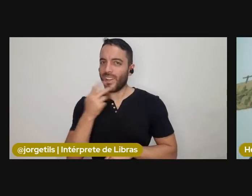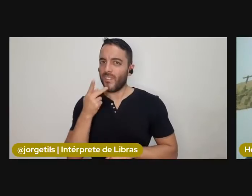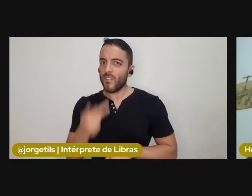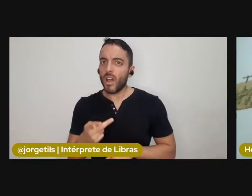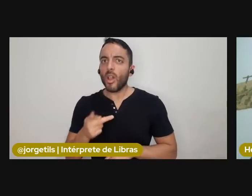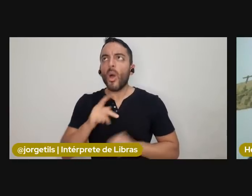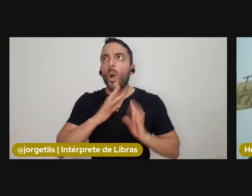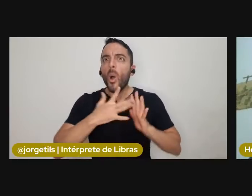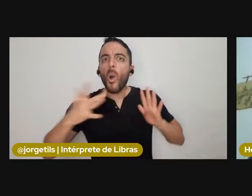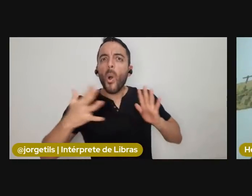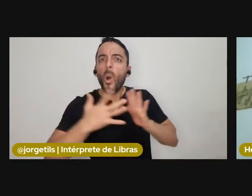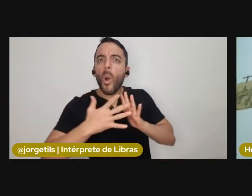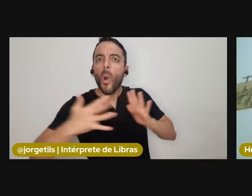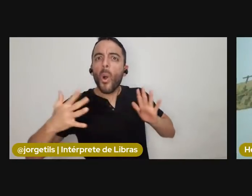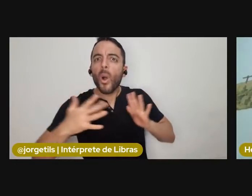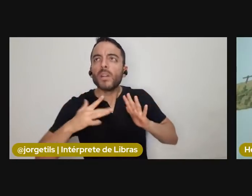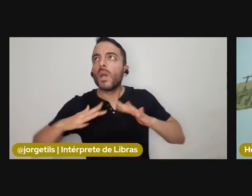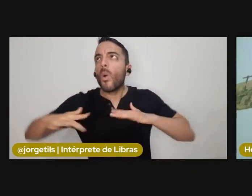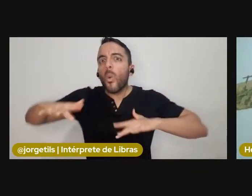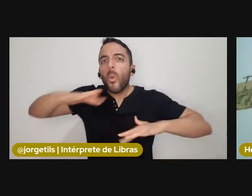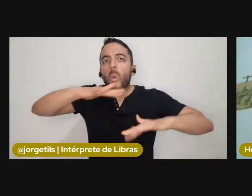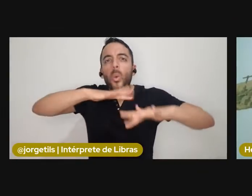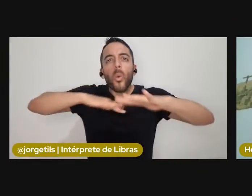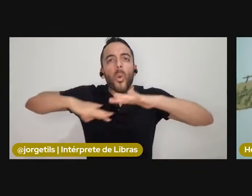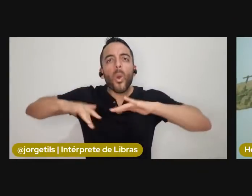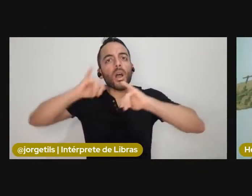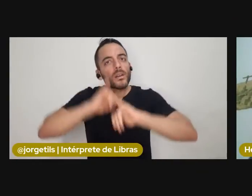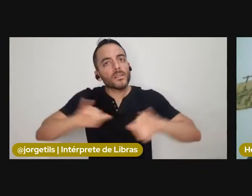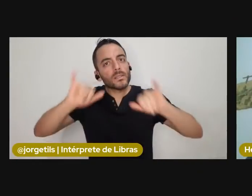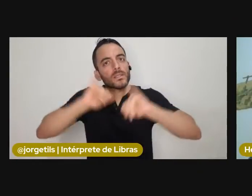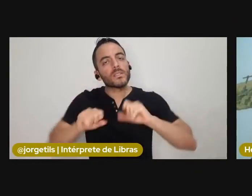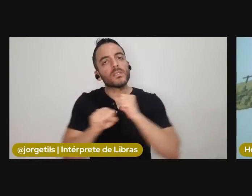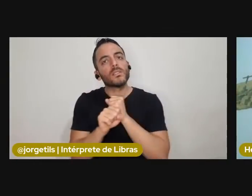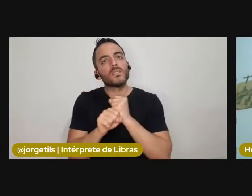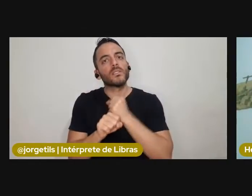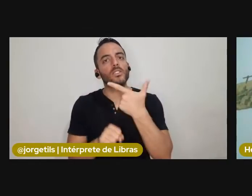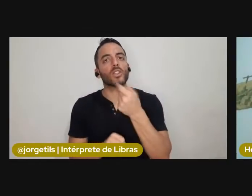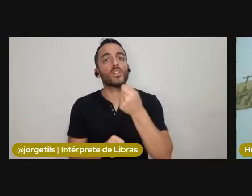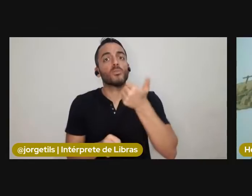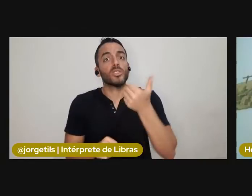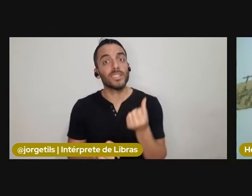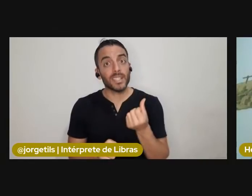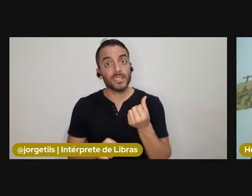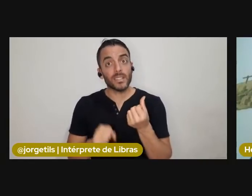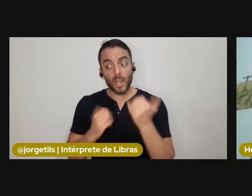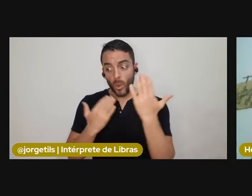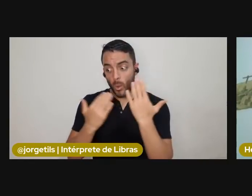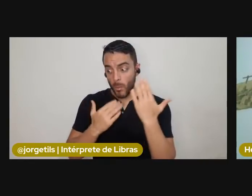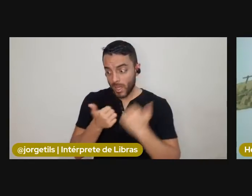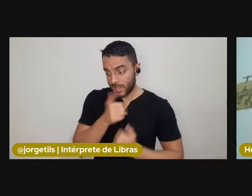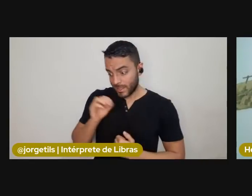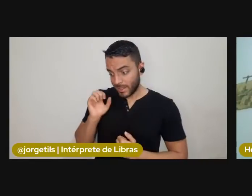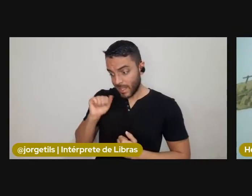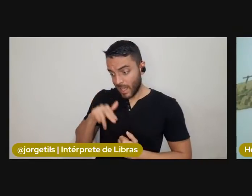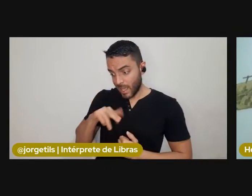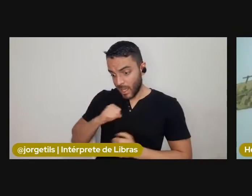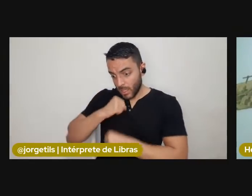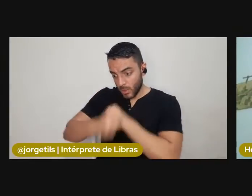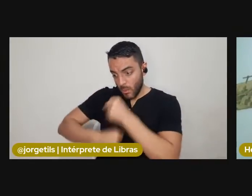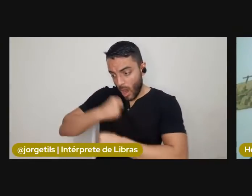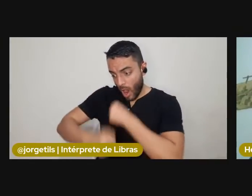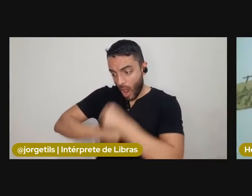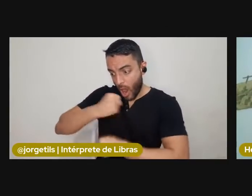foram detectadas e anunciadas em 2016, 100 anos depois da concepção teórica.